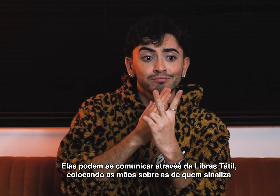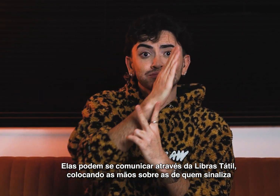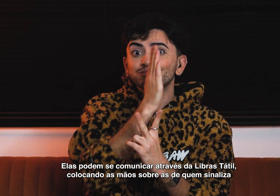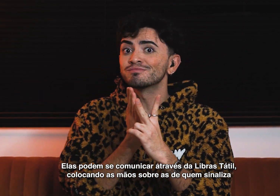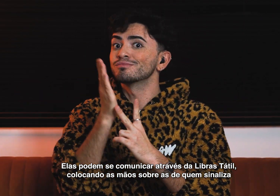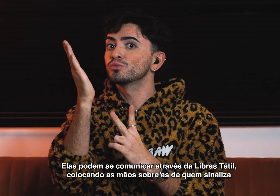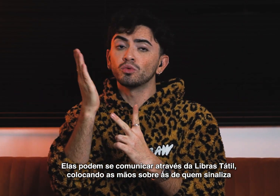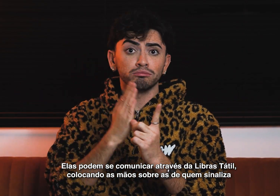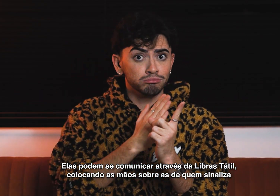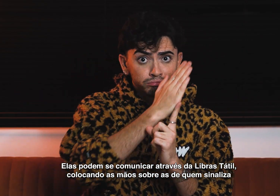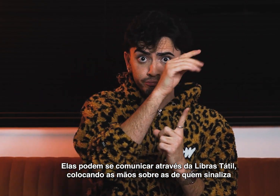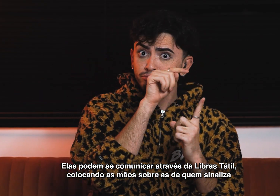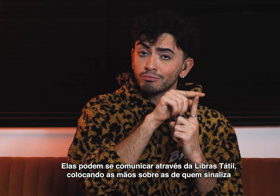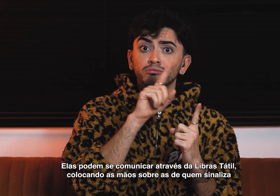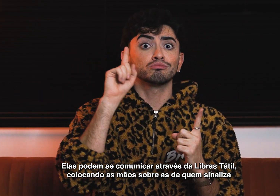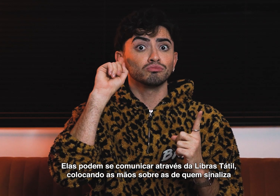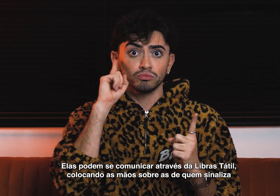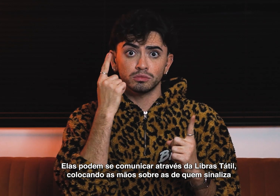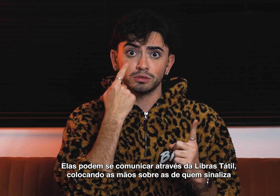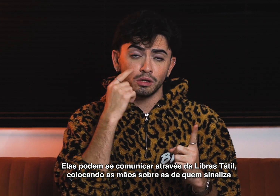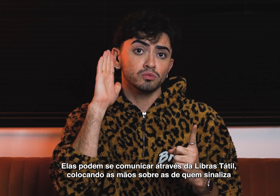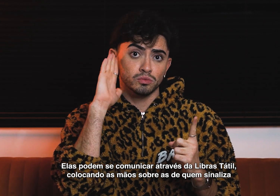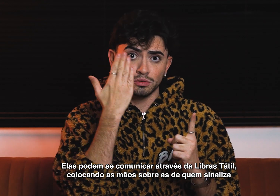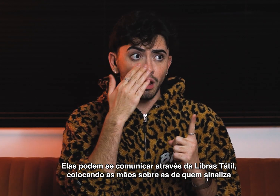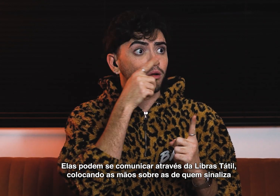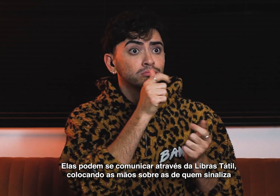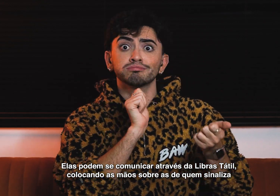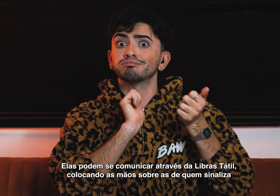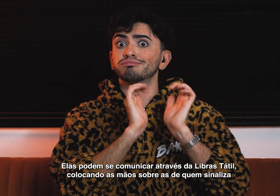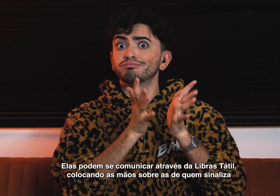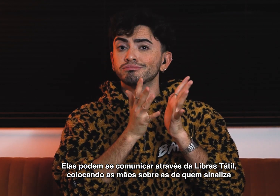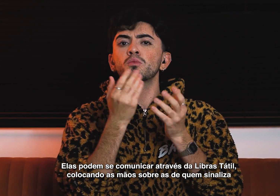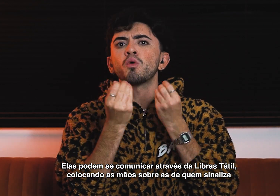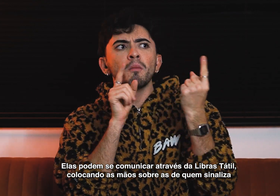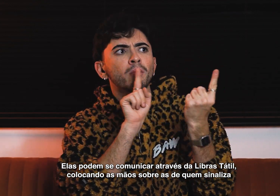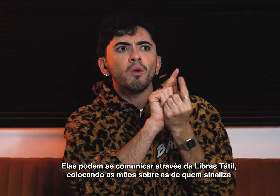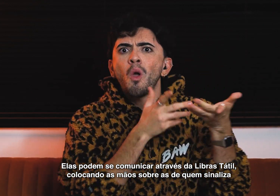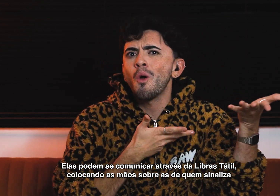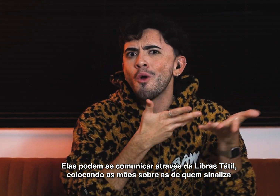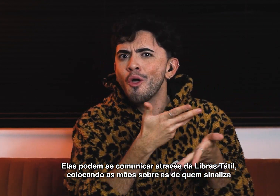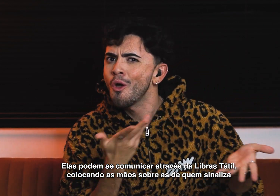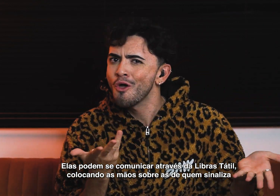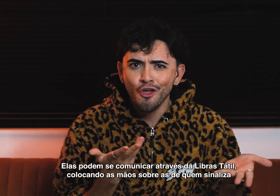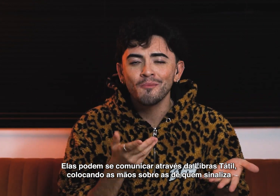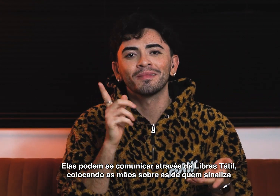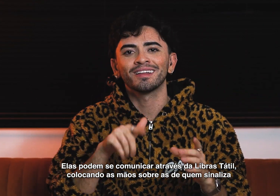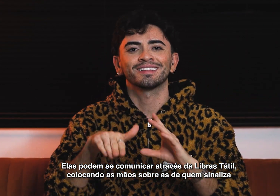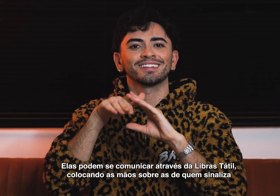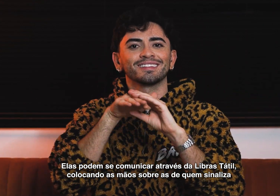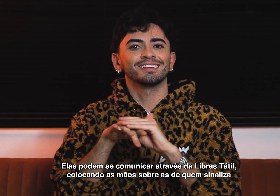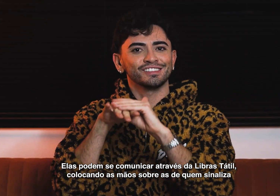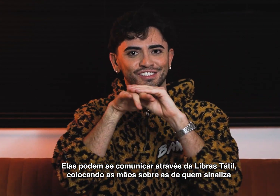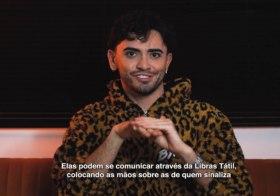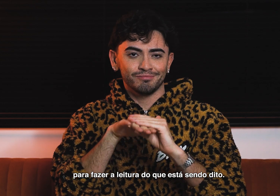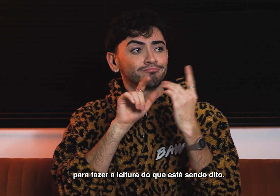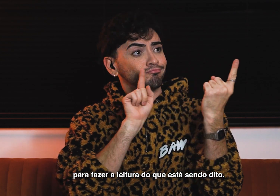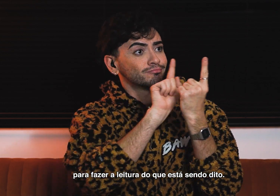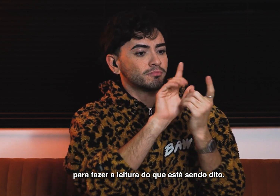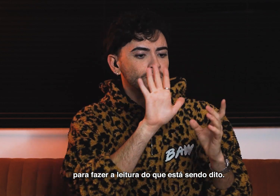Elas podem se comunicar através da Libras tátil, colocando as mãos sobre as de quem sinaliza, para fazer a